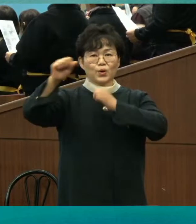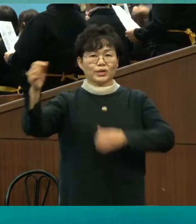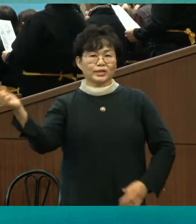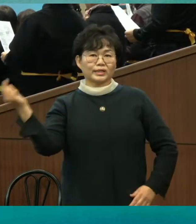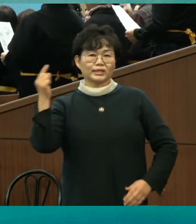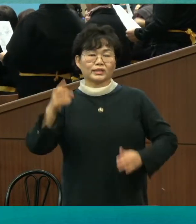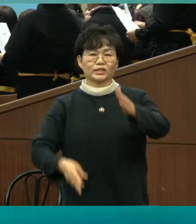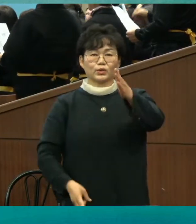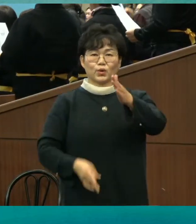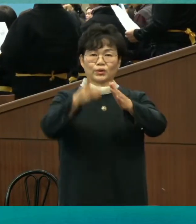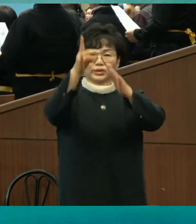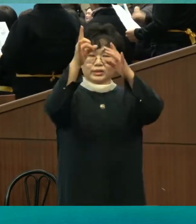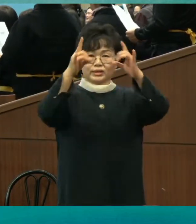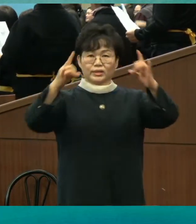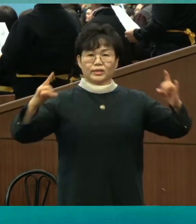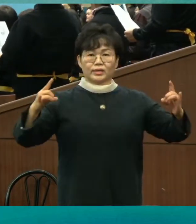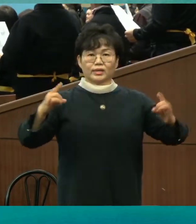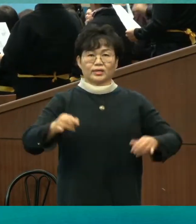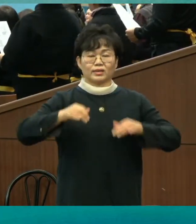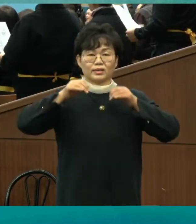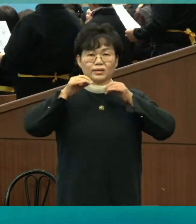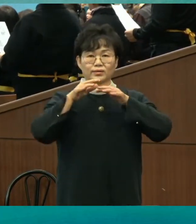소리 시온성에